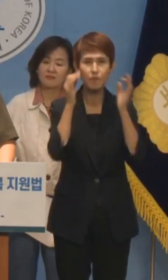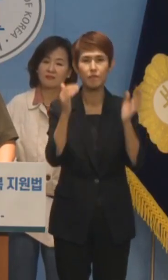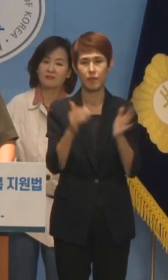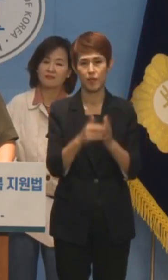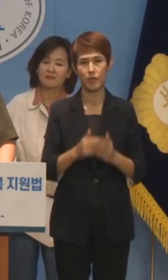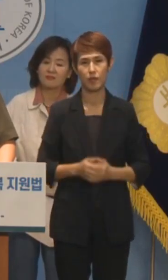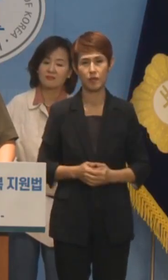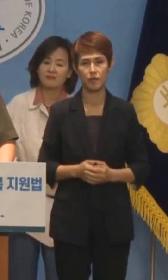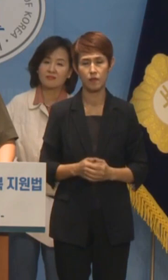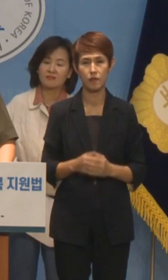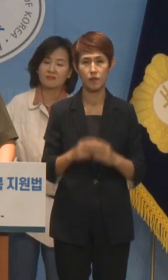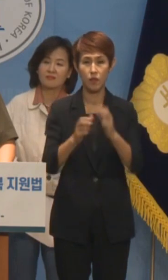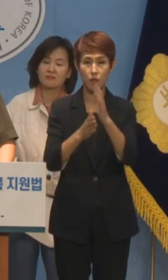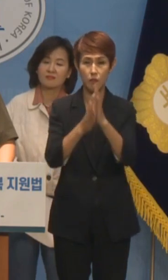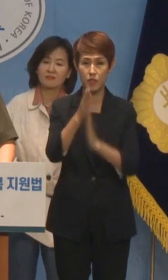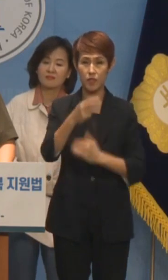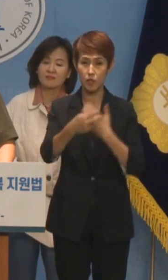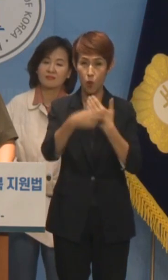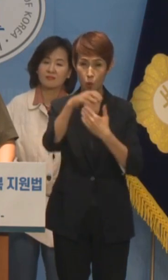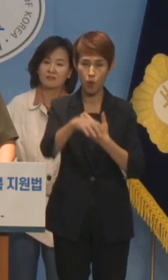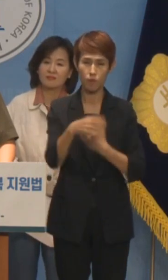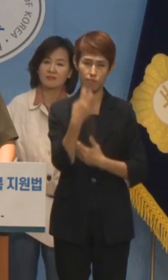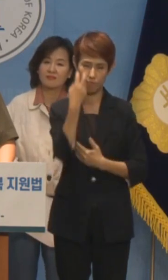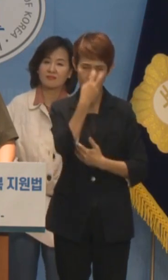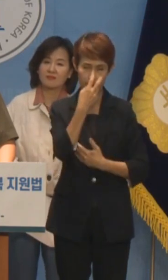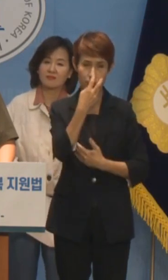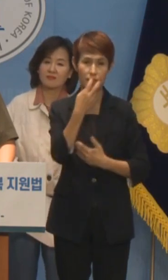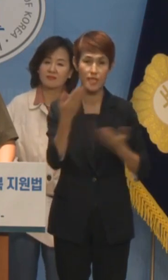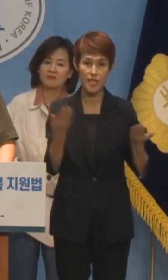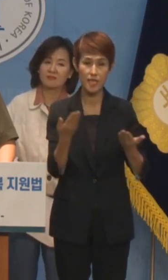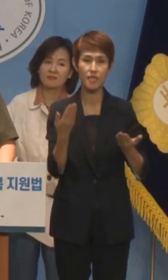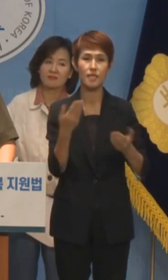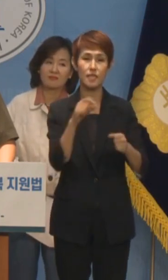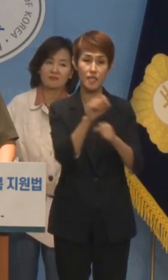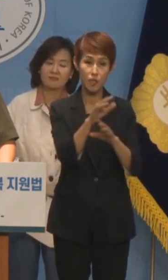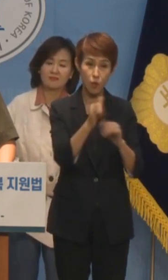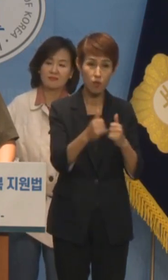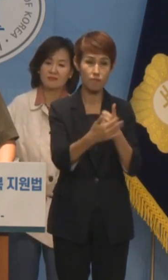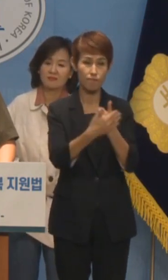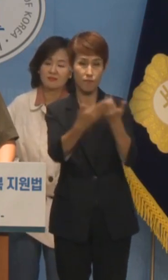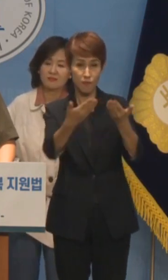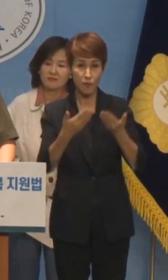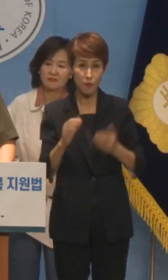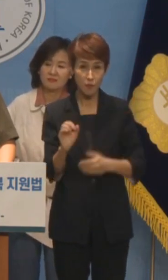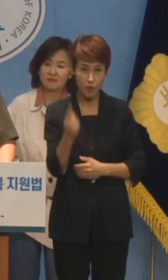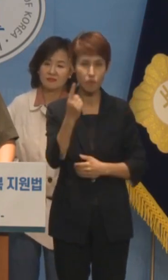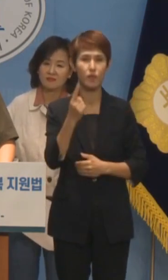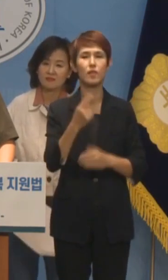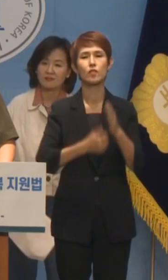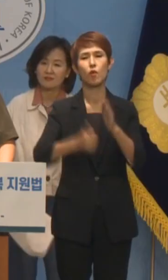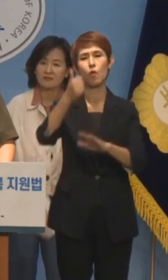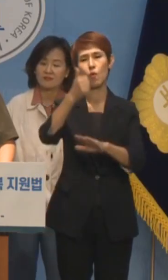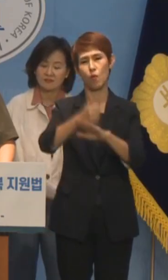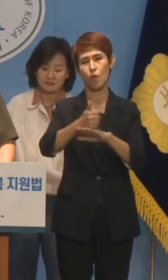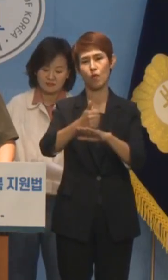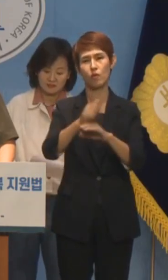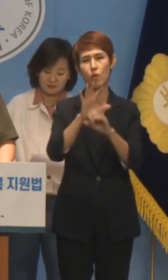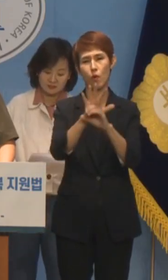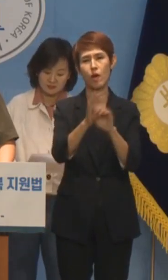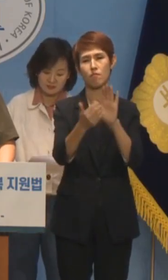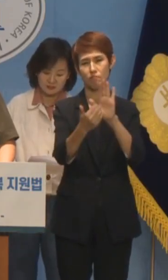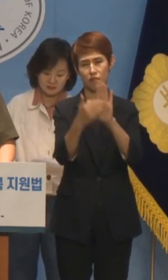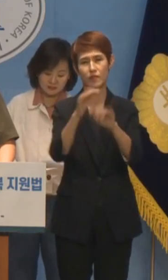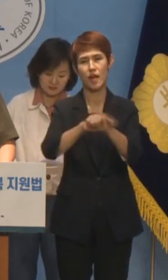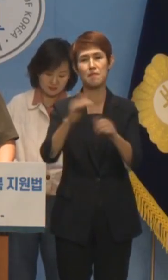성남시 의료원에 근무하는 모든 직원의 노력으로 많은 성원과 격려를 받았습니다. 이런 성공적인 결과 속에 성남시